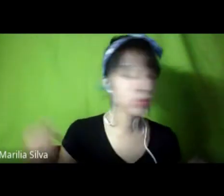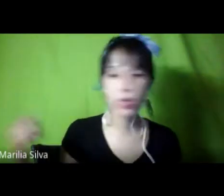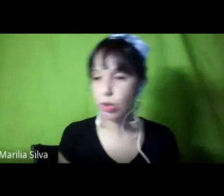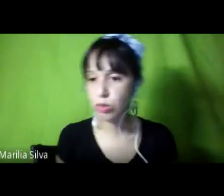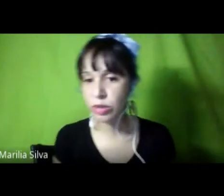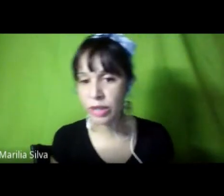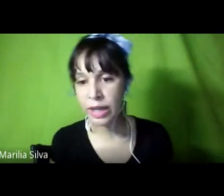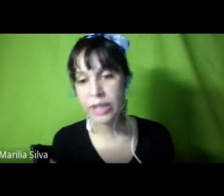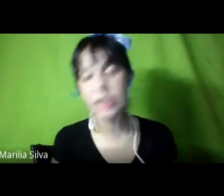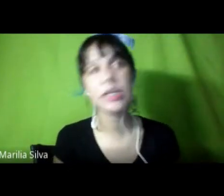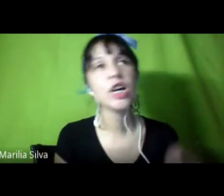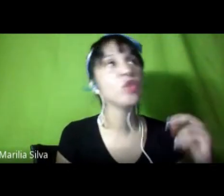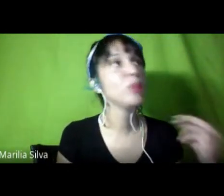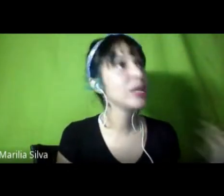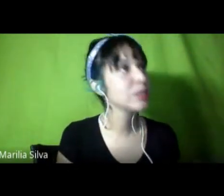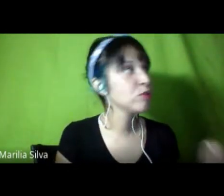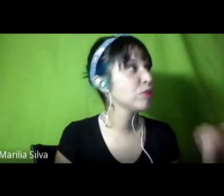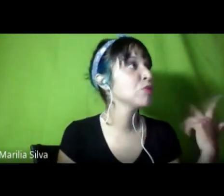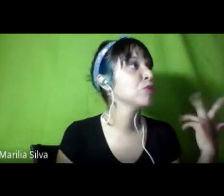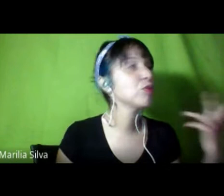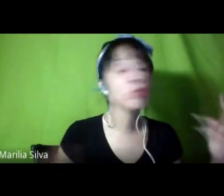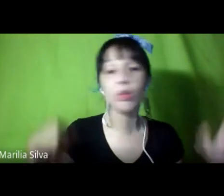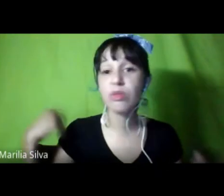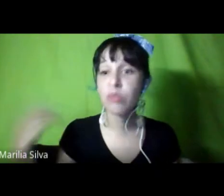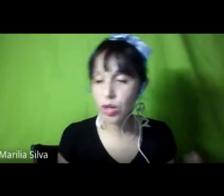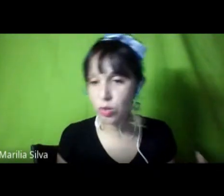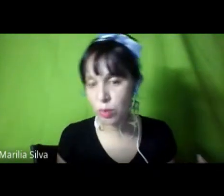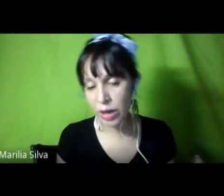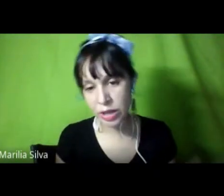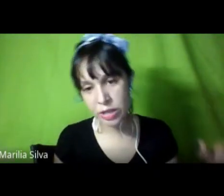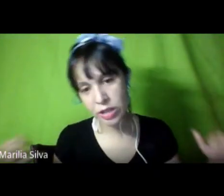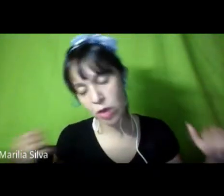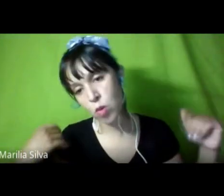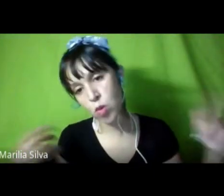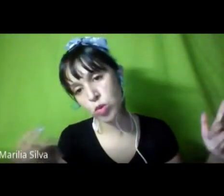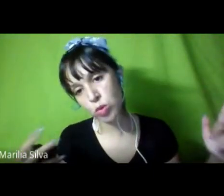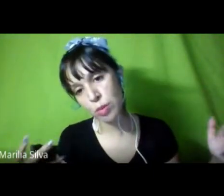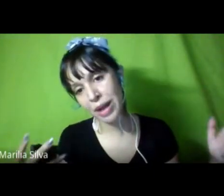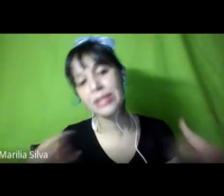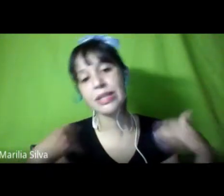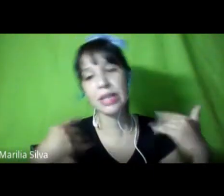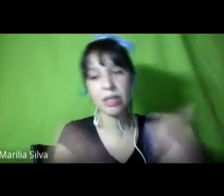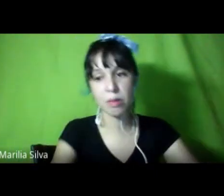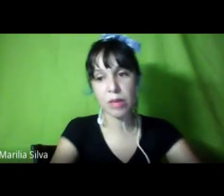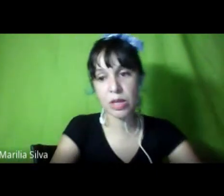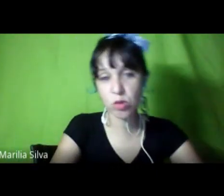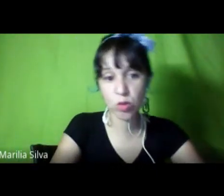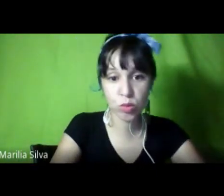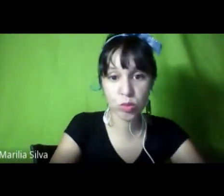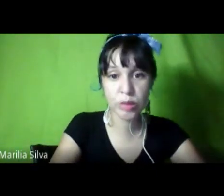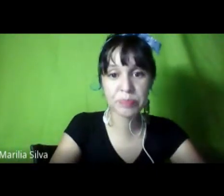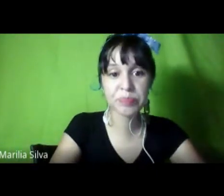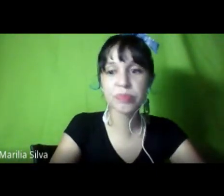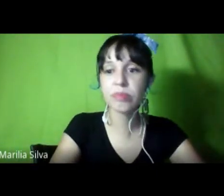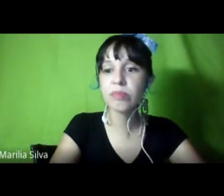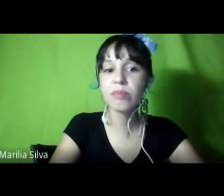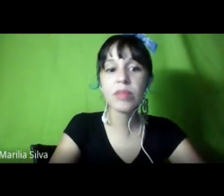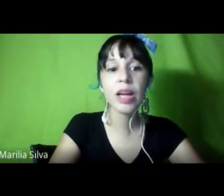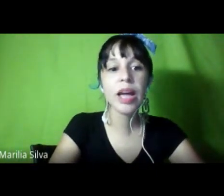os surdos têm a cultura deles, no Brasil temos uma cultura, fora do país, né, um outro país tem também a sua cultura.